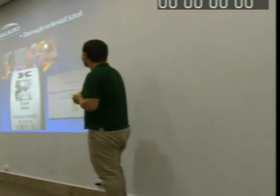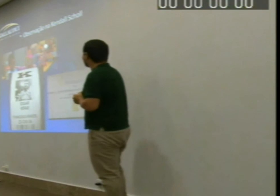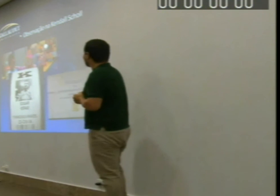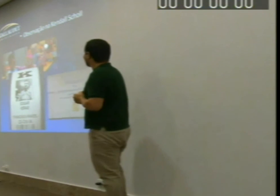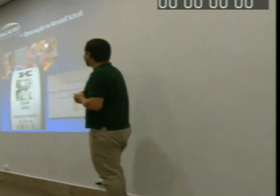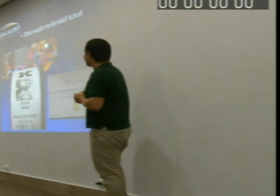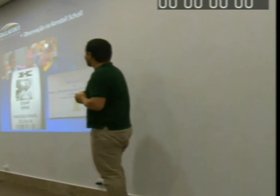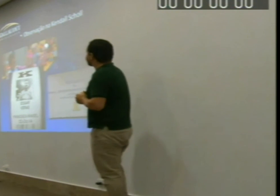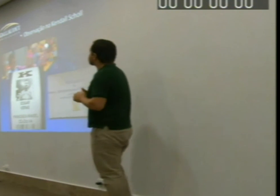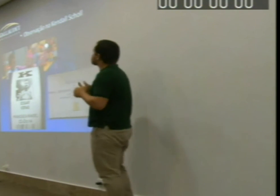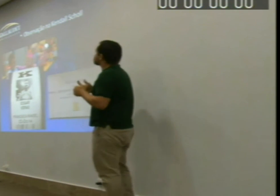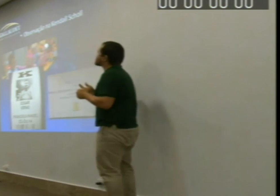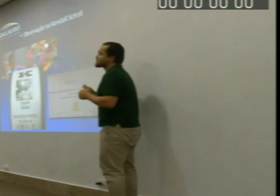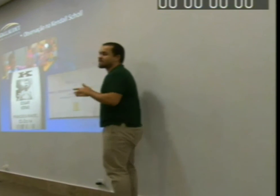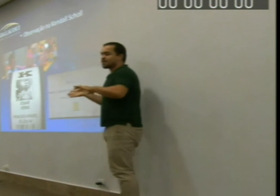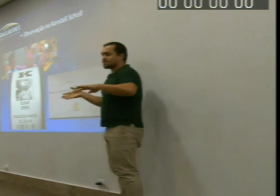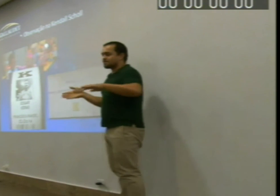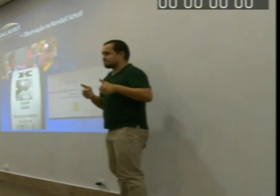super